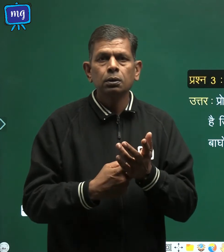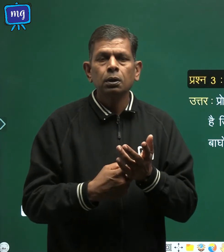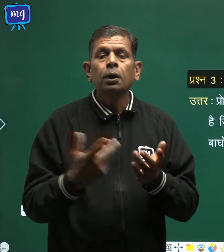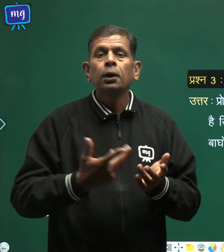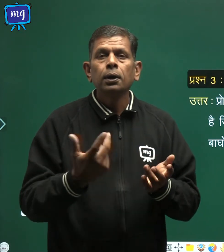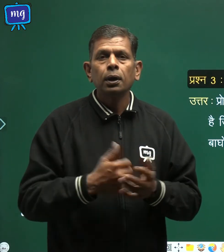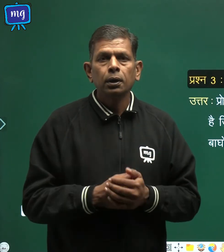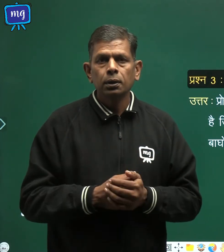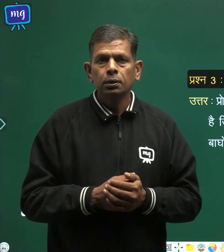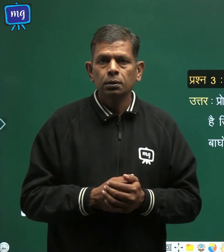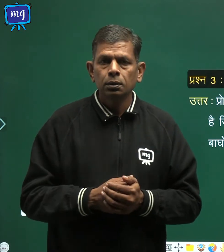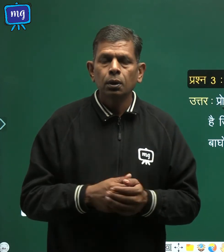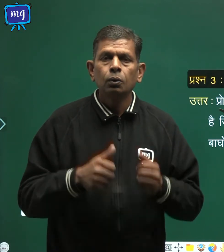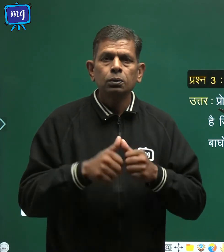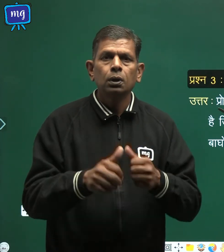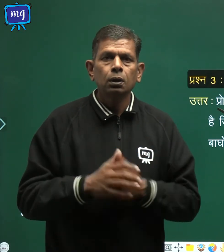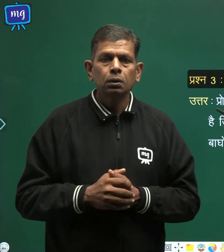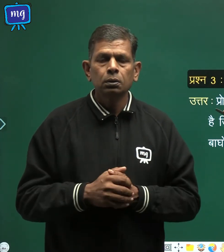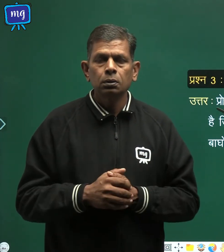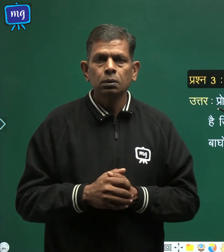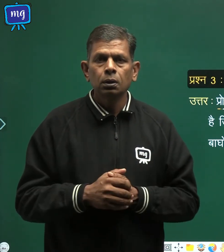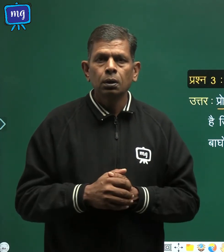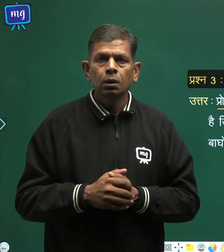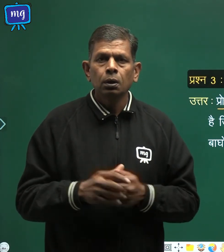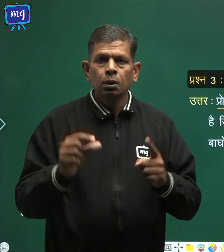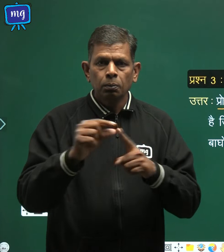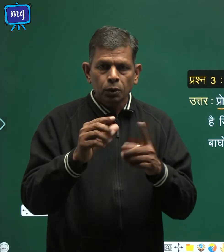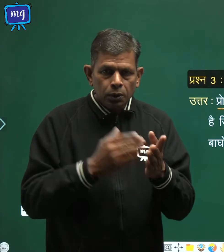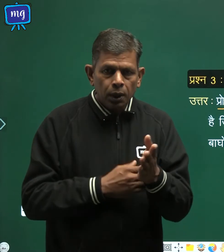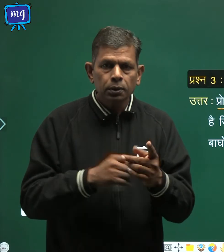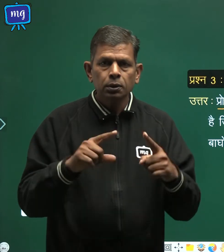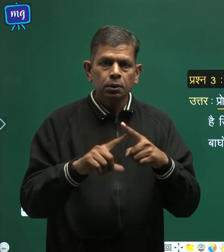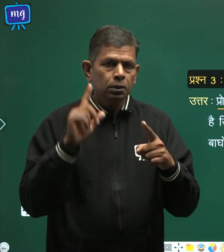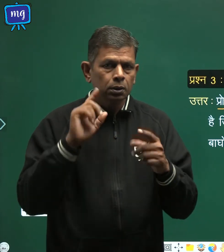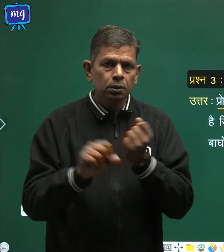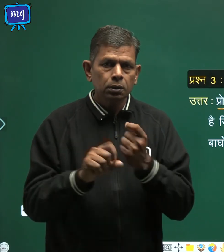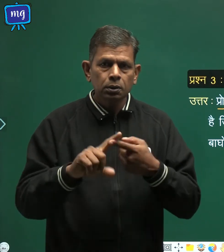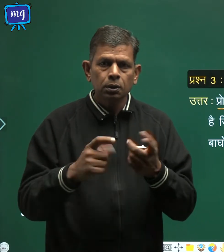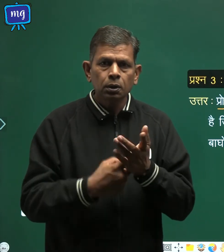क्या है? उत्तर, प्रोजेक्ट टाइगर